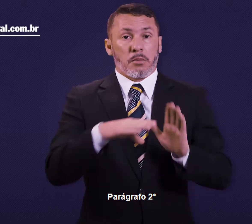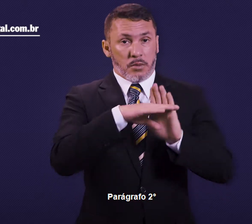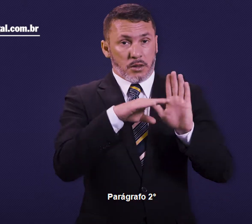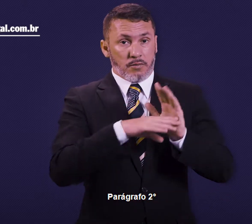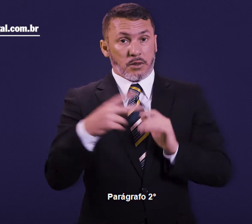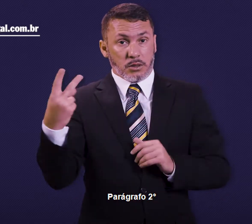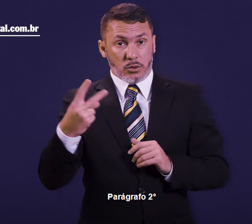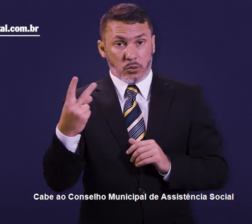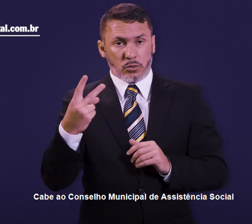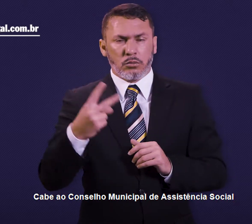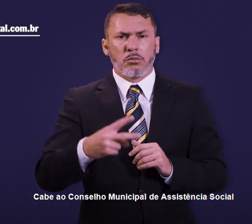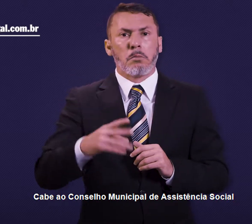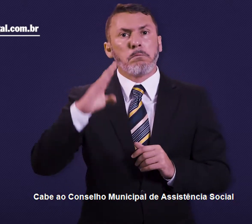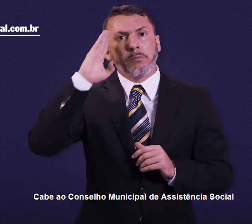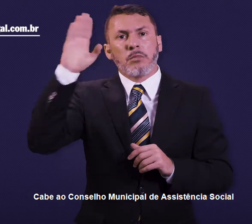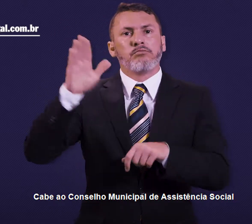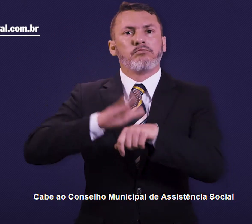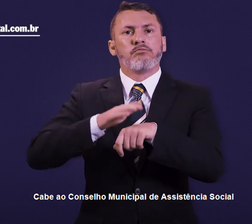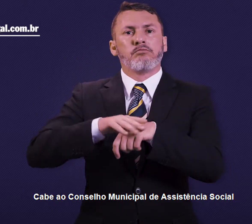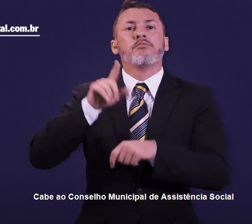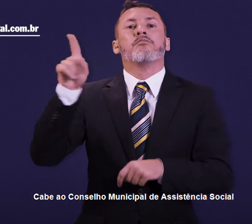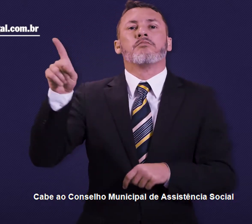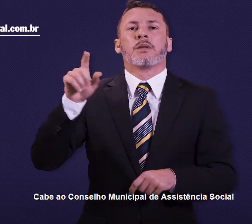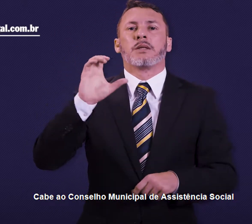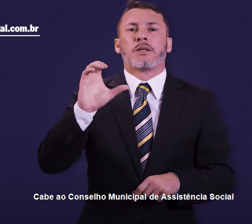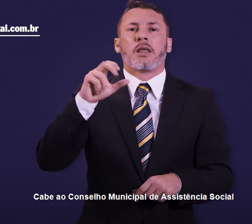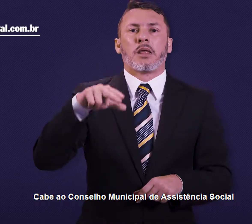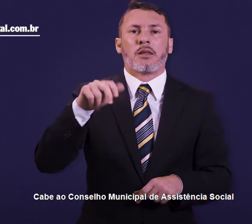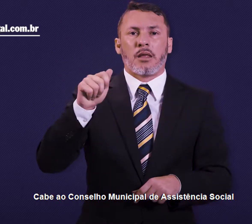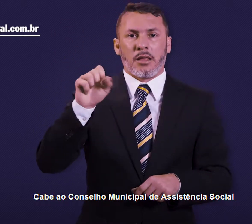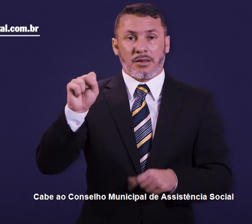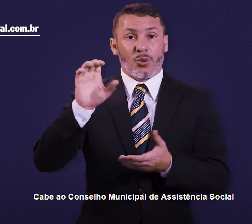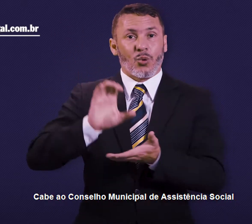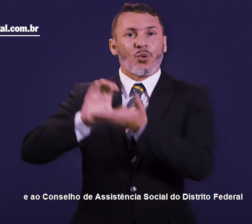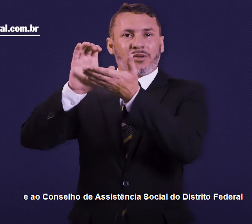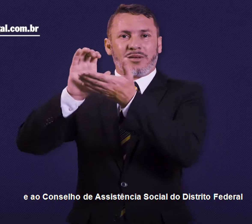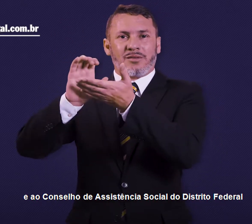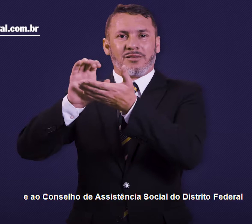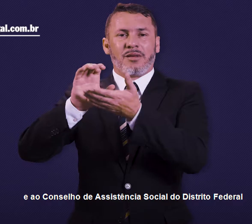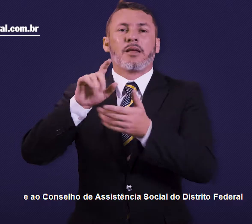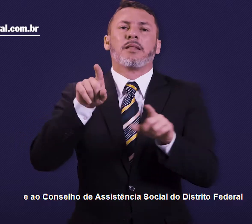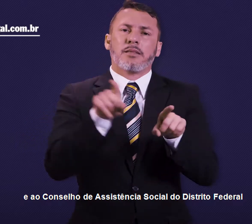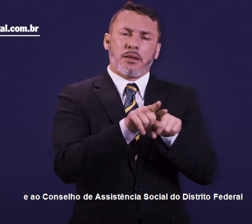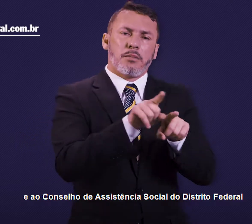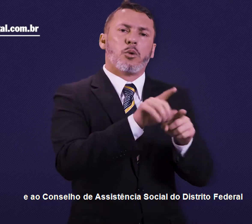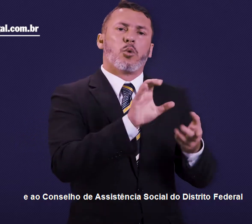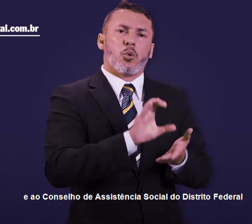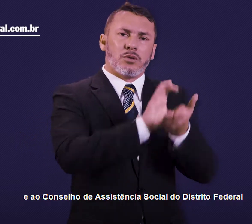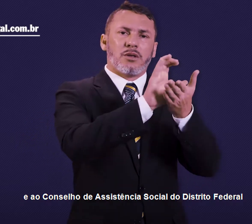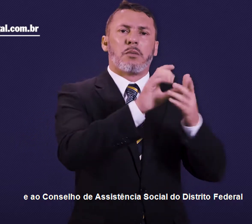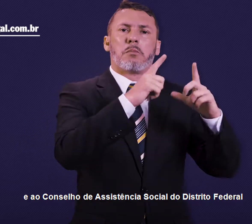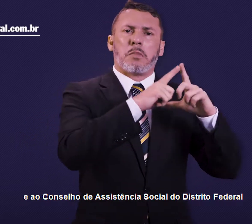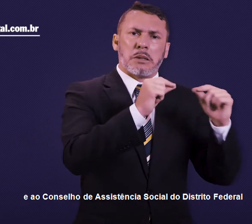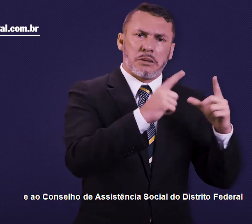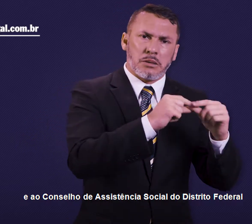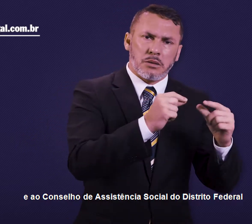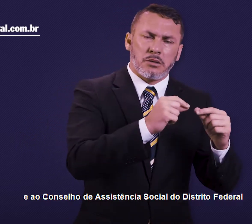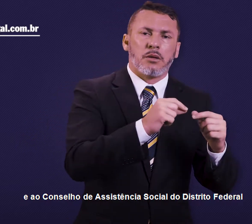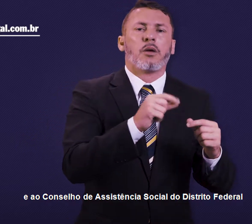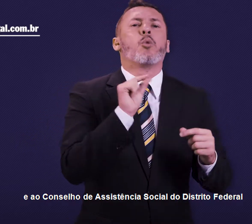Parágrafo 2º. Cabe ao Conselho Municipal de Assistência Social e ao Conselho de Assistência Social do Distrito Federal